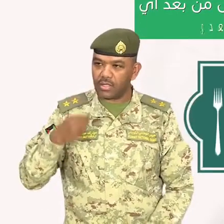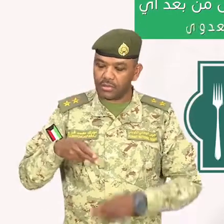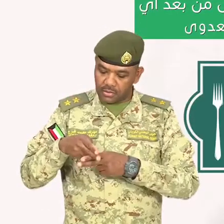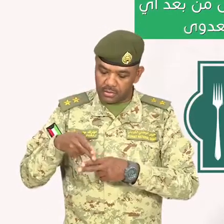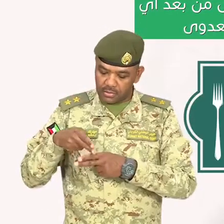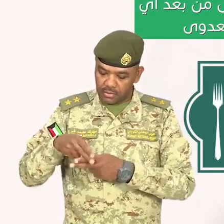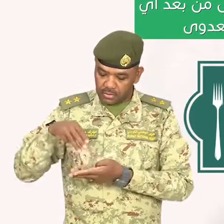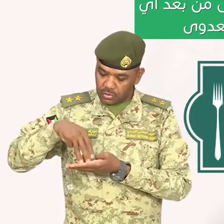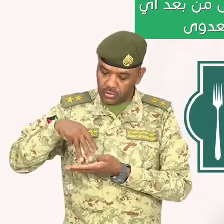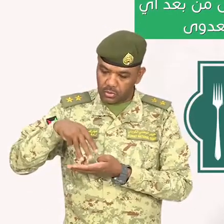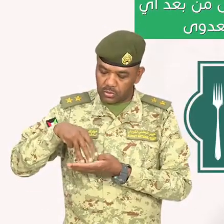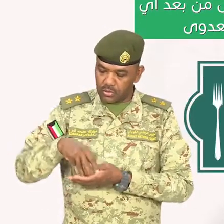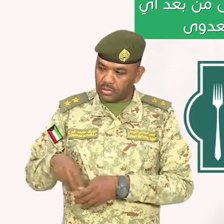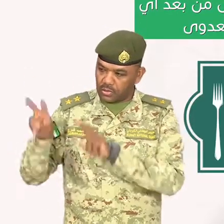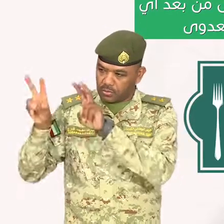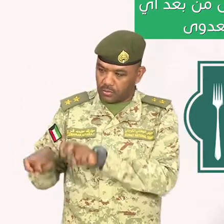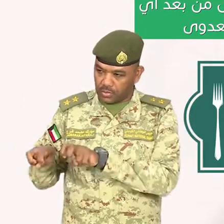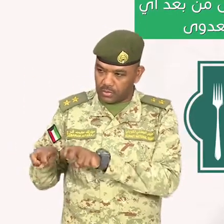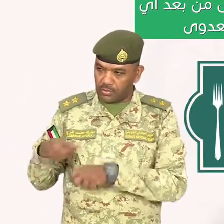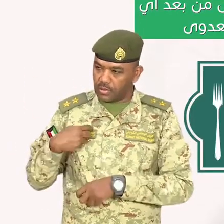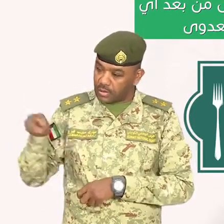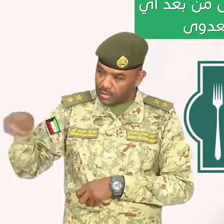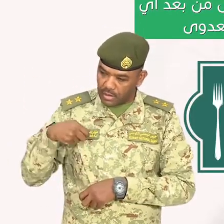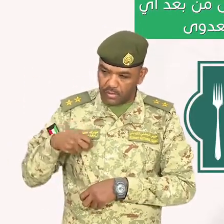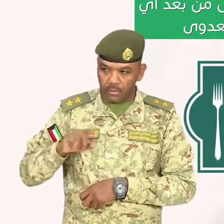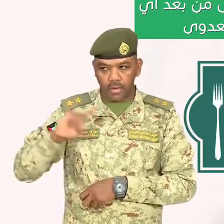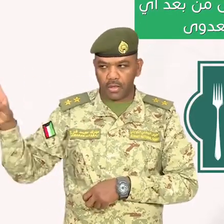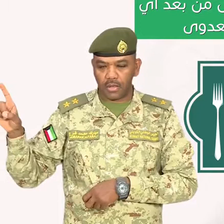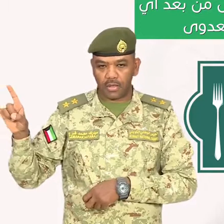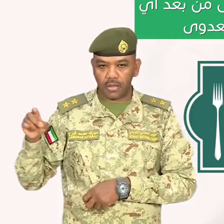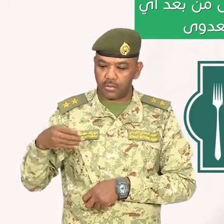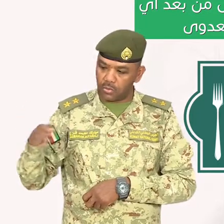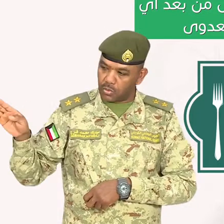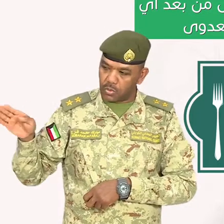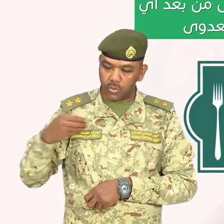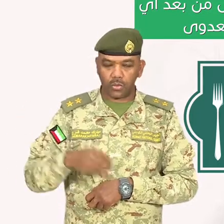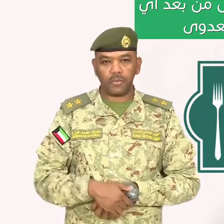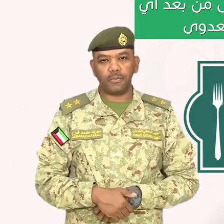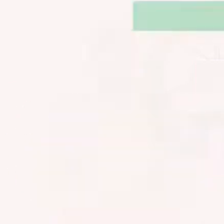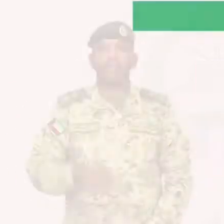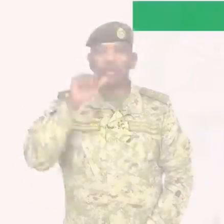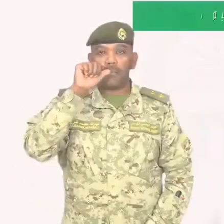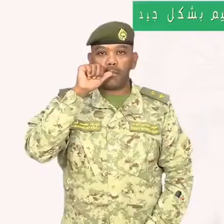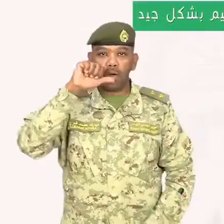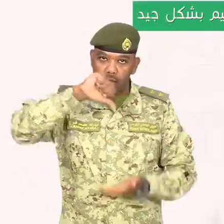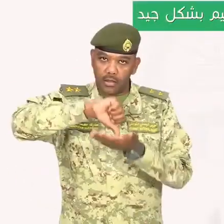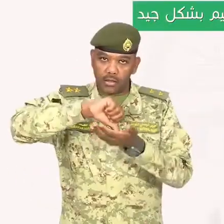امتنع عن استخدام أدوات الأكل من بعد أي شخص تفاديا للإصابة بالعدوى. حافظ على